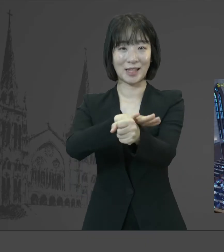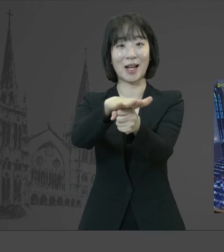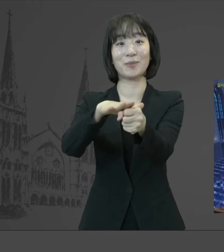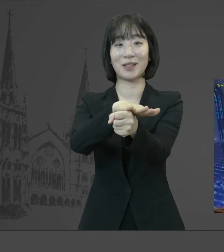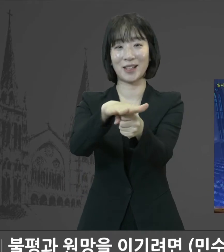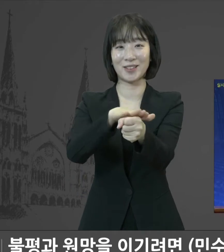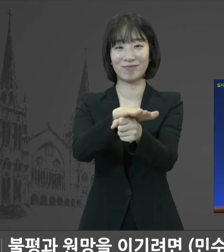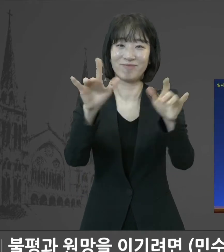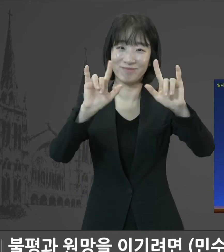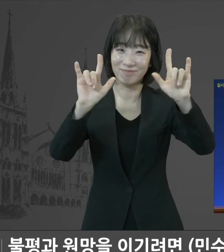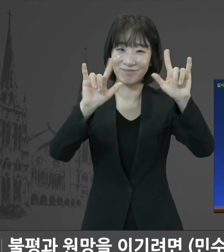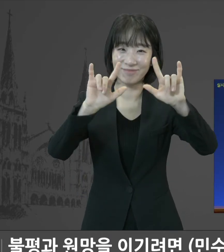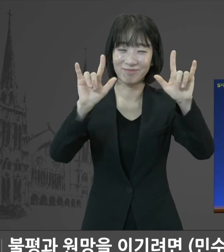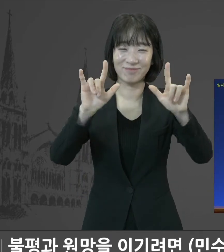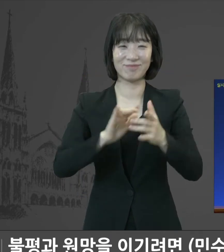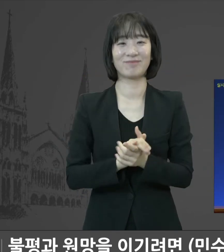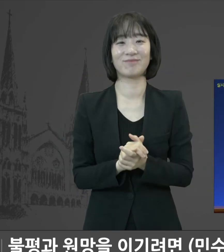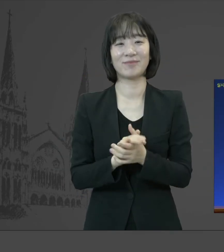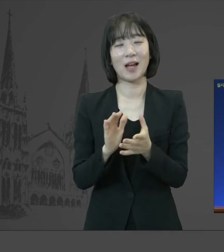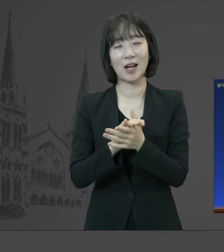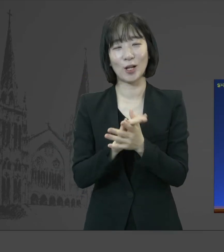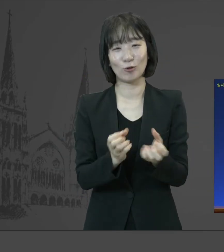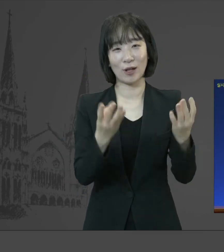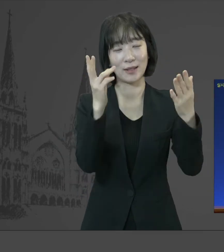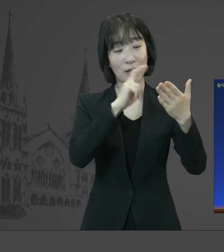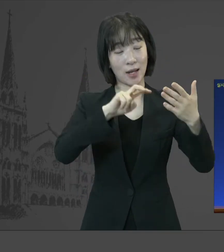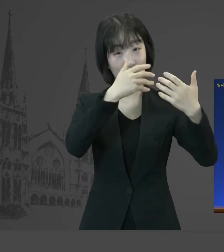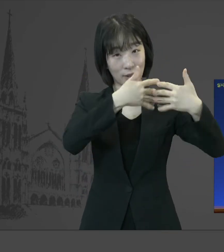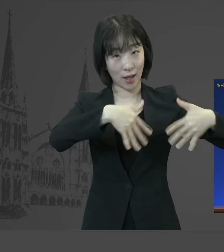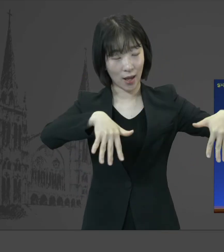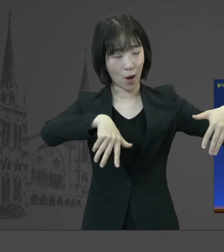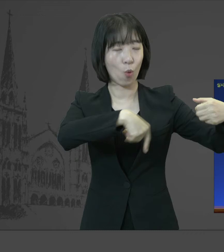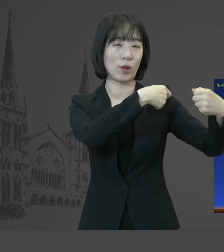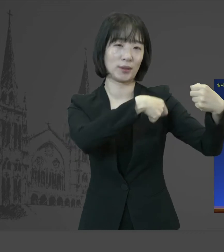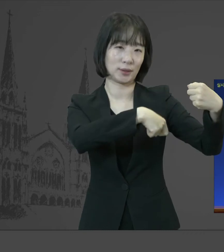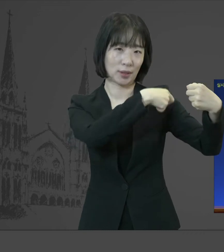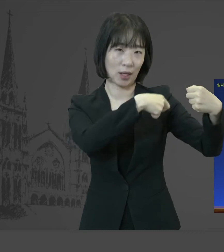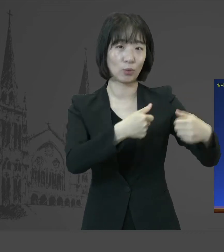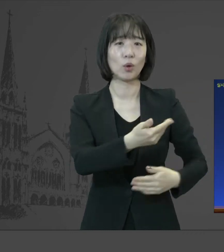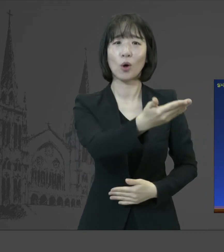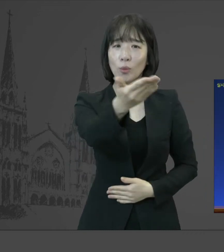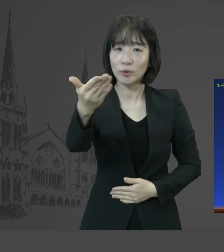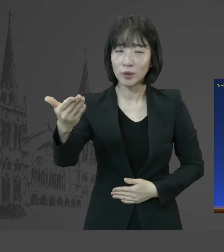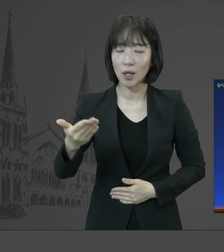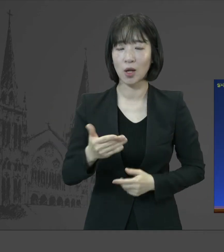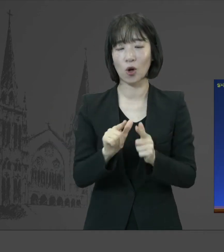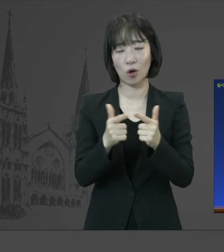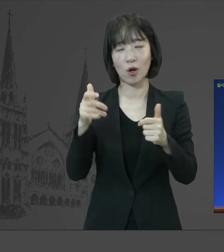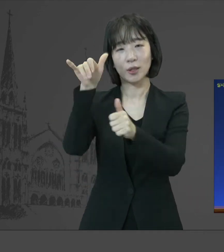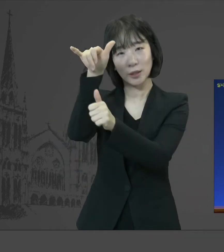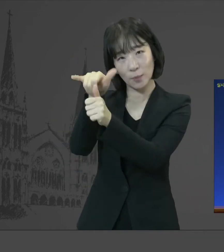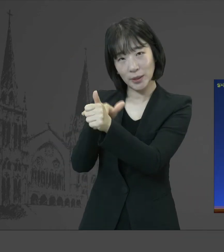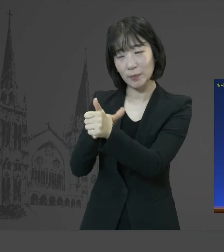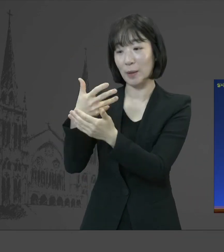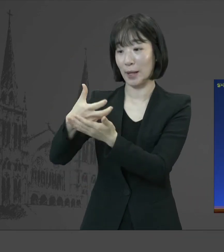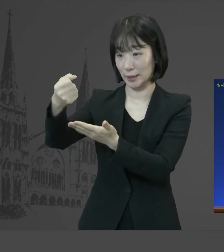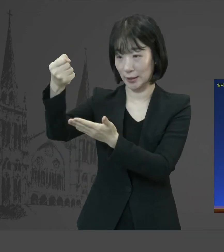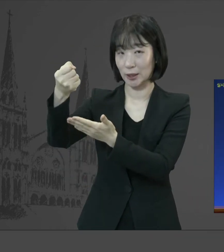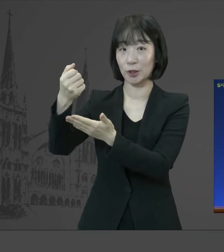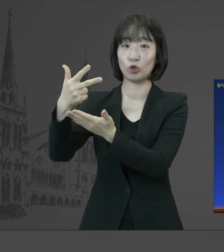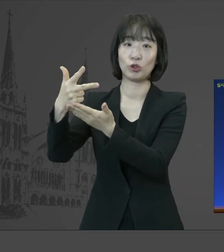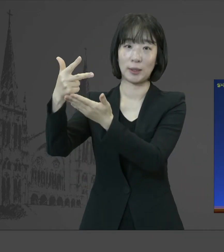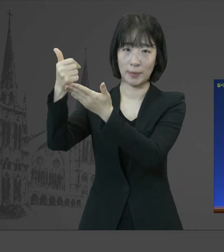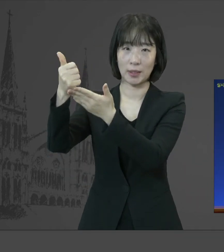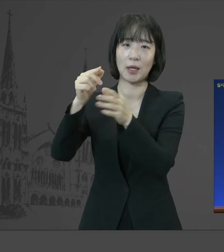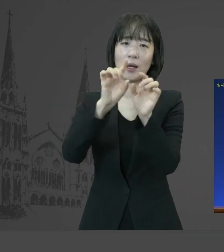사랑합니다. 할렐루야 찬양대회 오케스트라 그리고 충현 가족들의 다양한 섬김을 받으신 주님께서 오늘도 우리